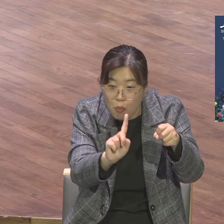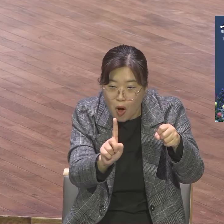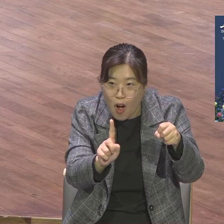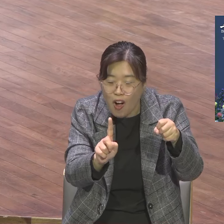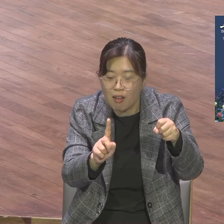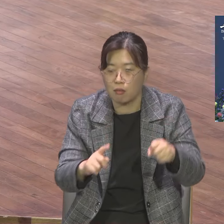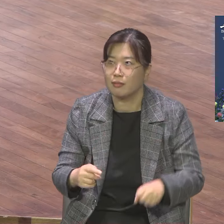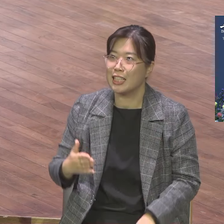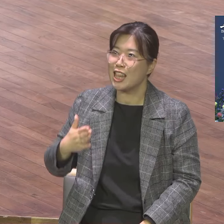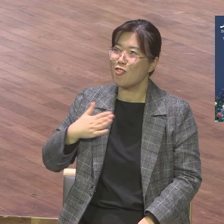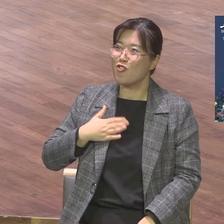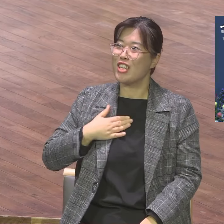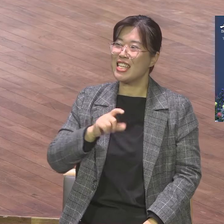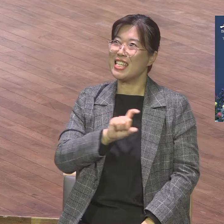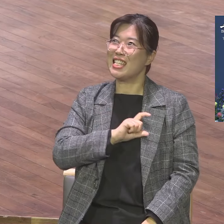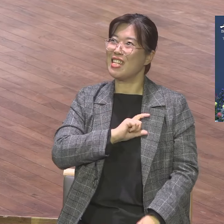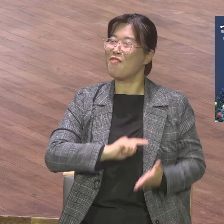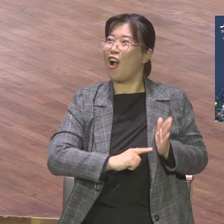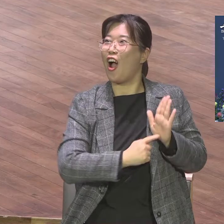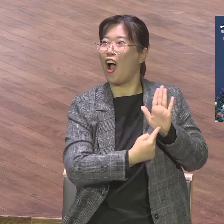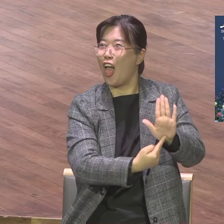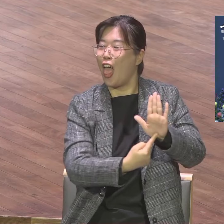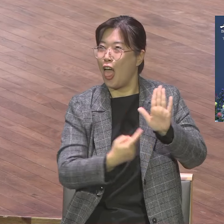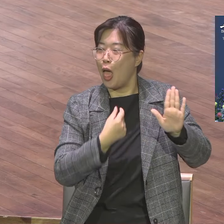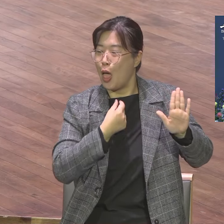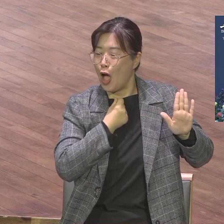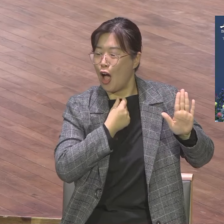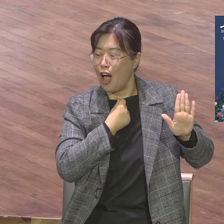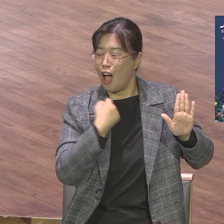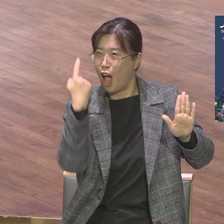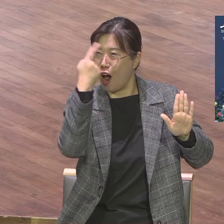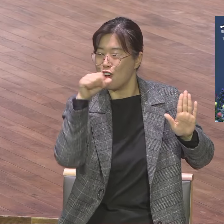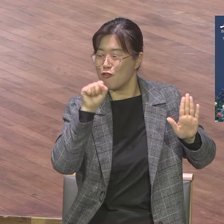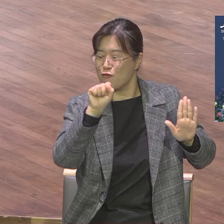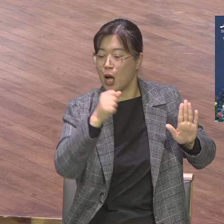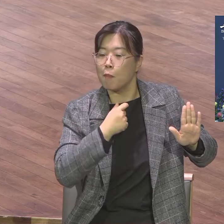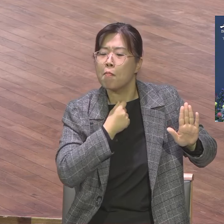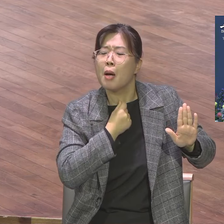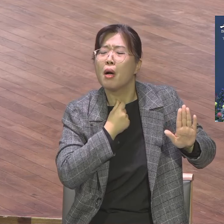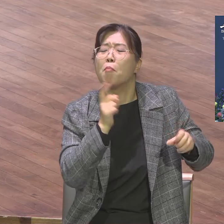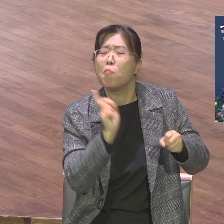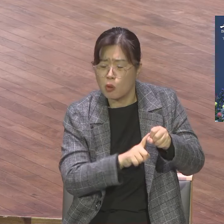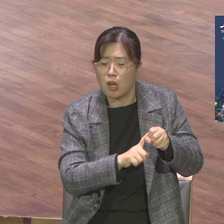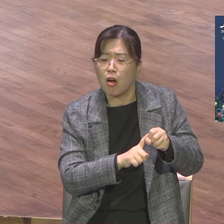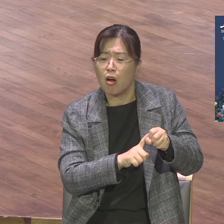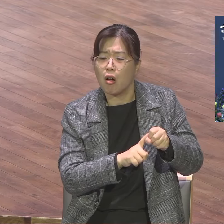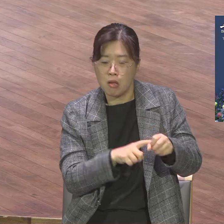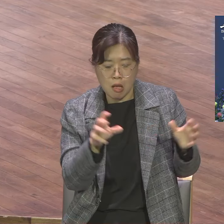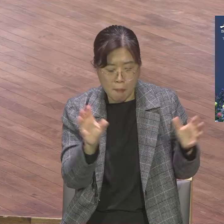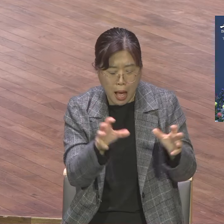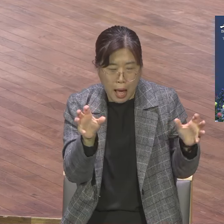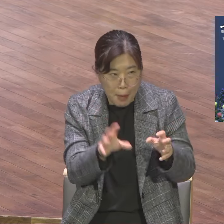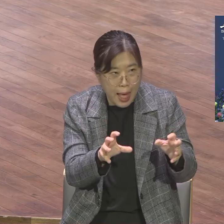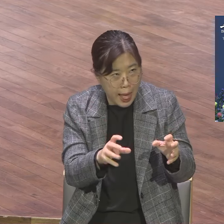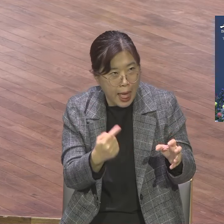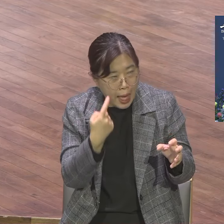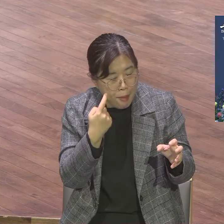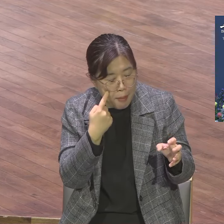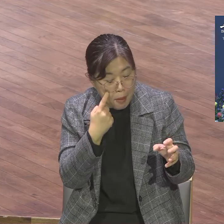자, 여기 나오는 바벨론은요, 역사적으로 옛 바벨론, 고 바벨론이라고 하면서